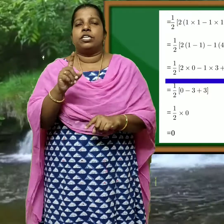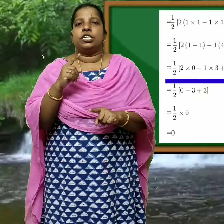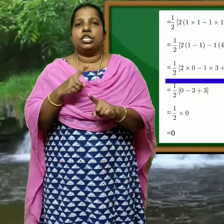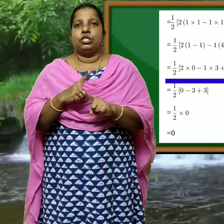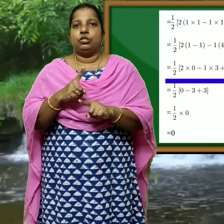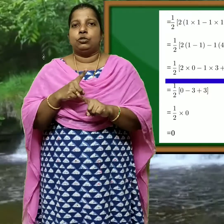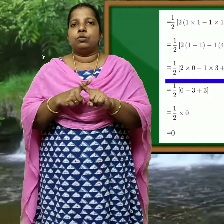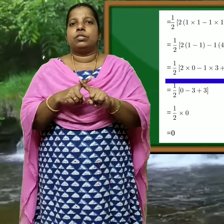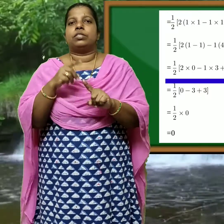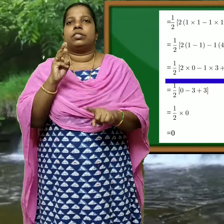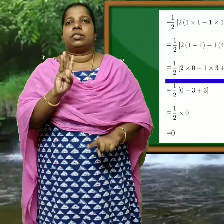1 into 3